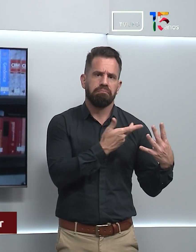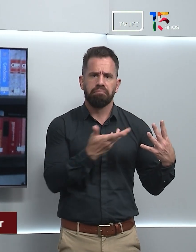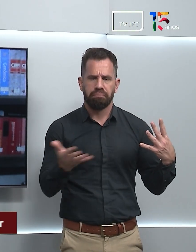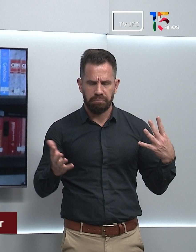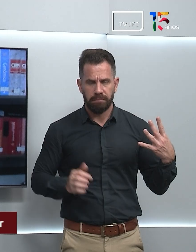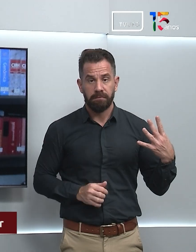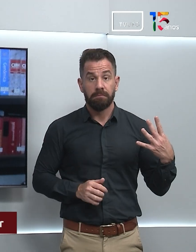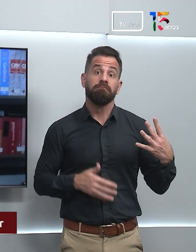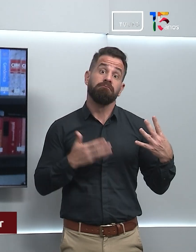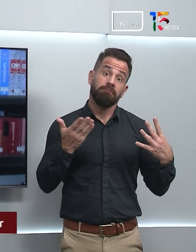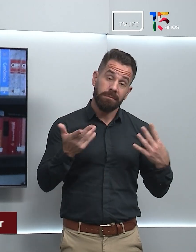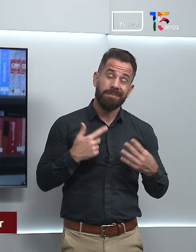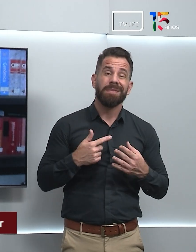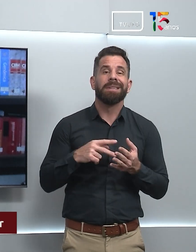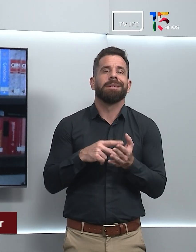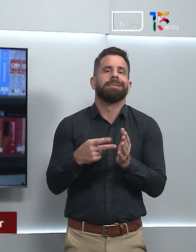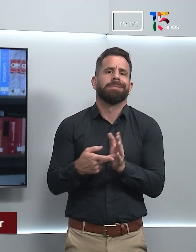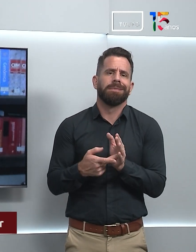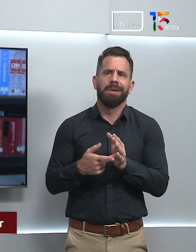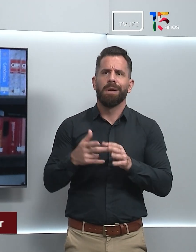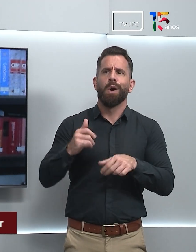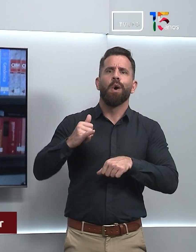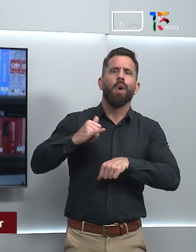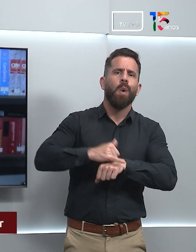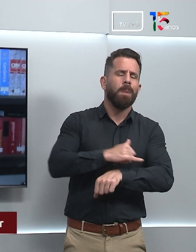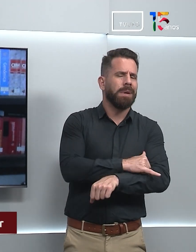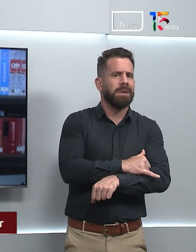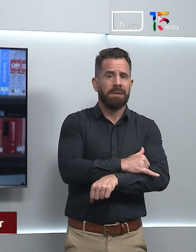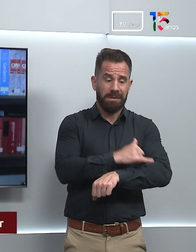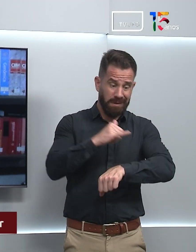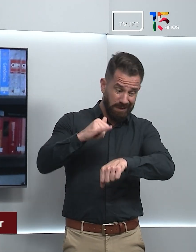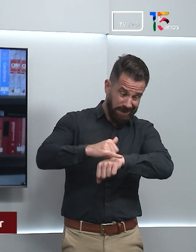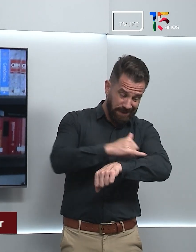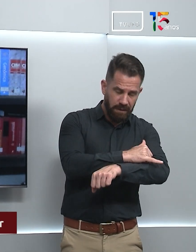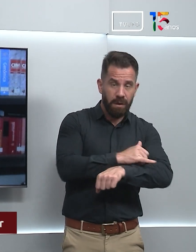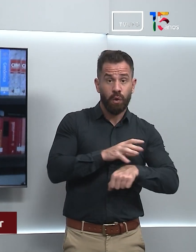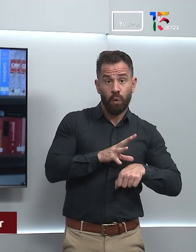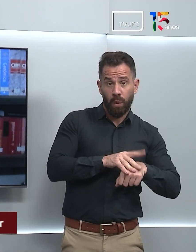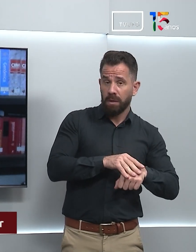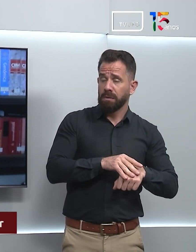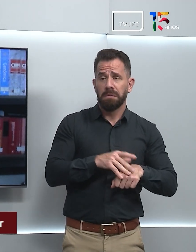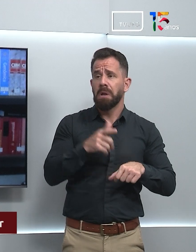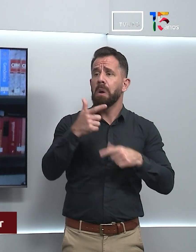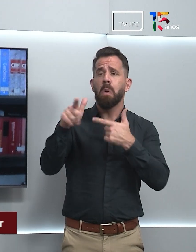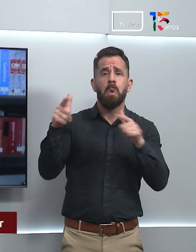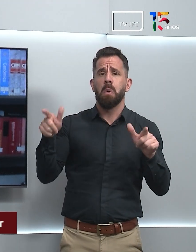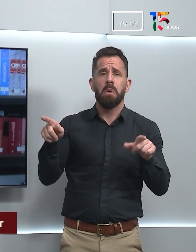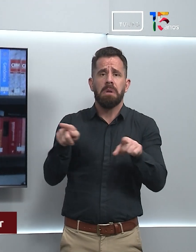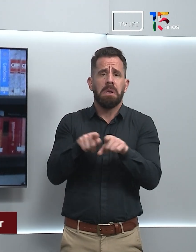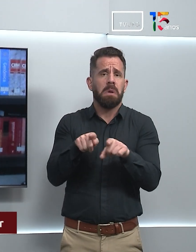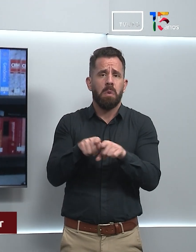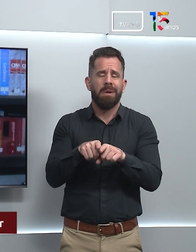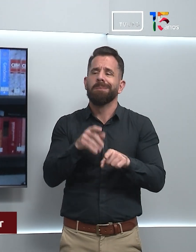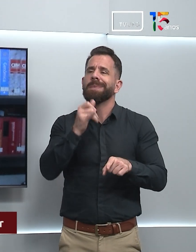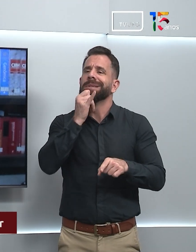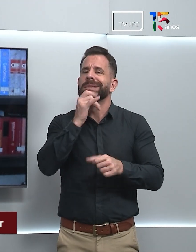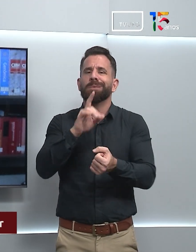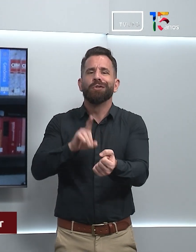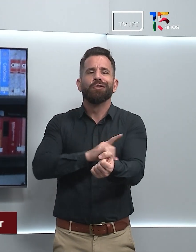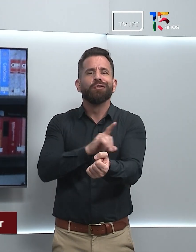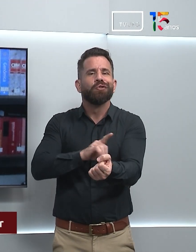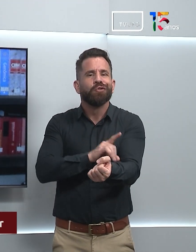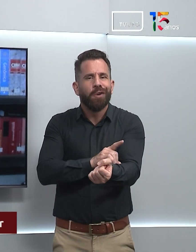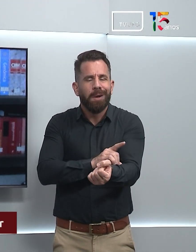a obesidade é muito, muito semelhante a outras doenças crônicas, como diabetes,